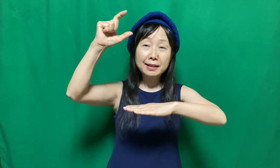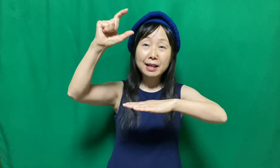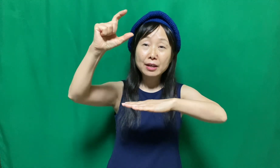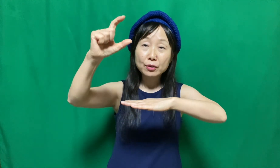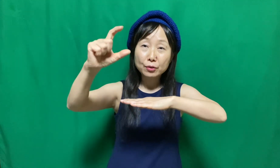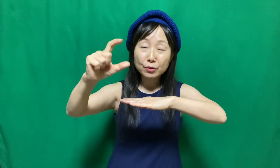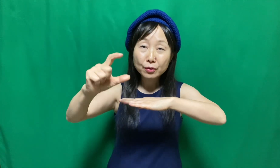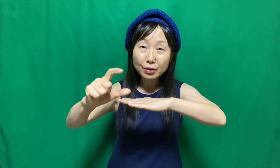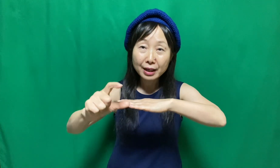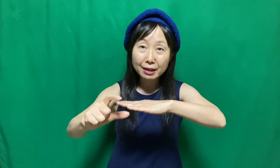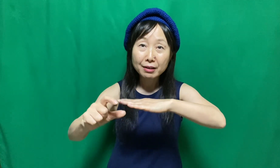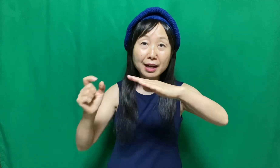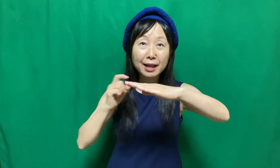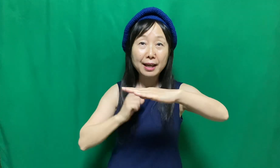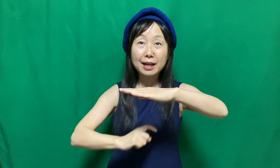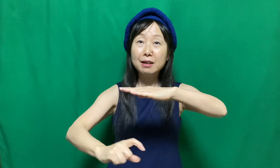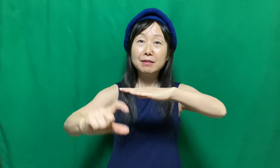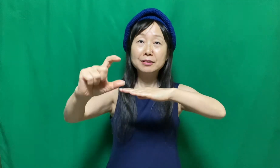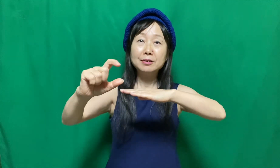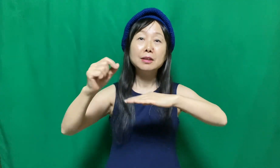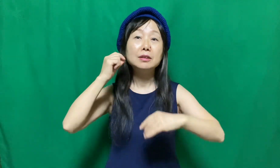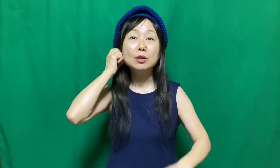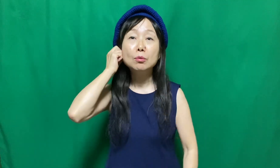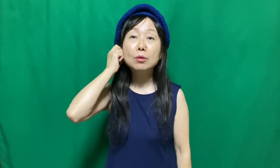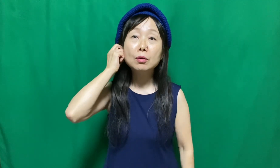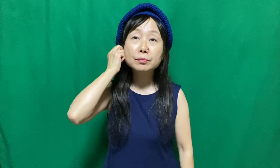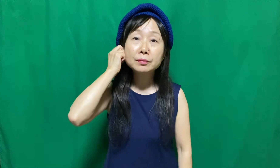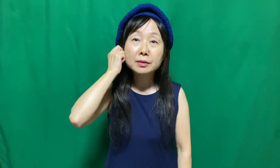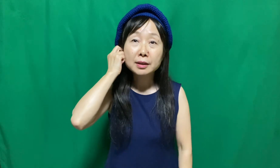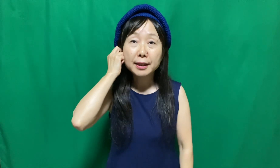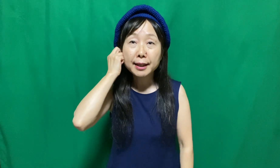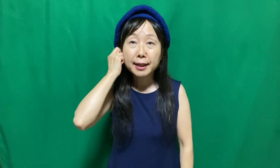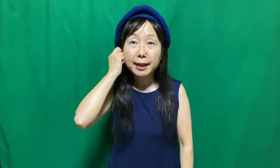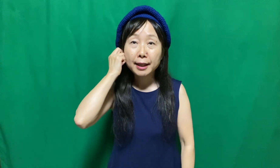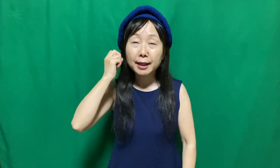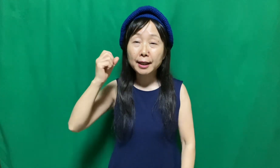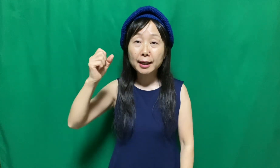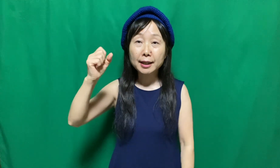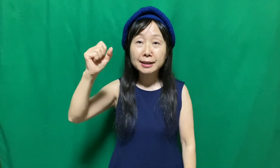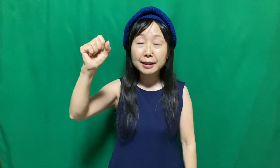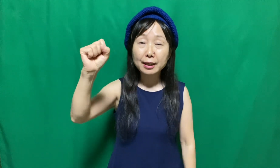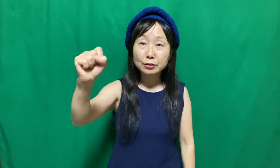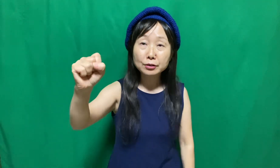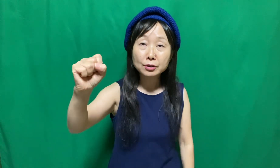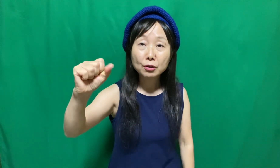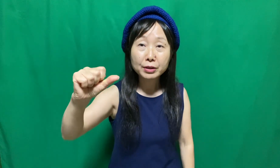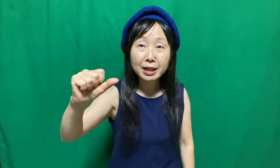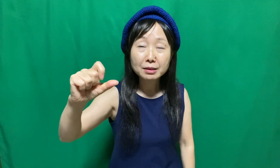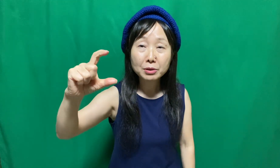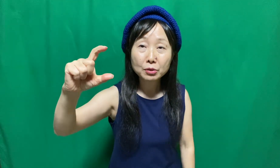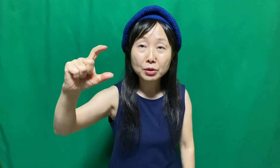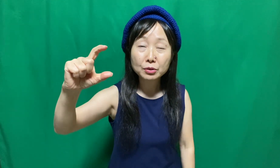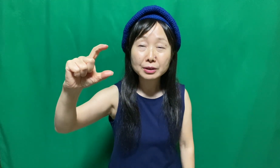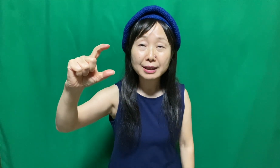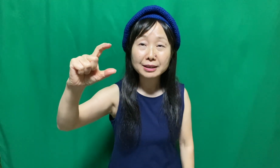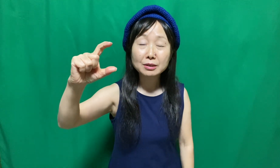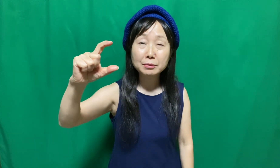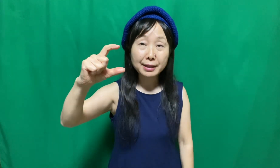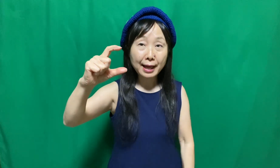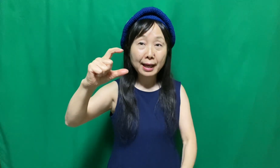太陽を表すんですけども、じゃんけんグー、親指と人差し指で